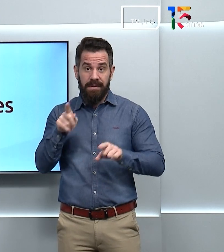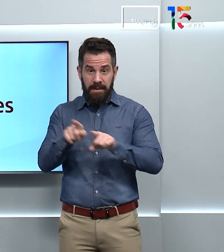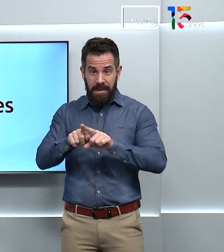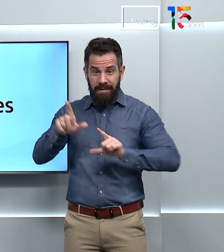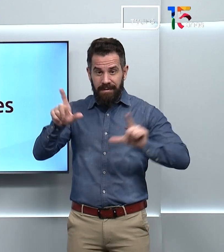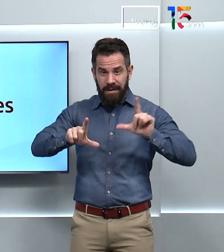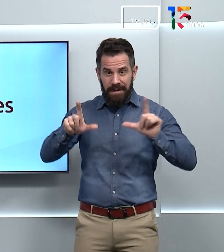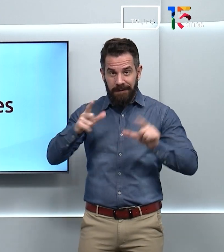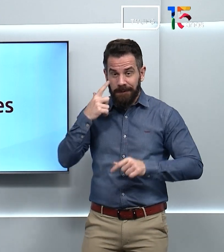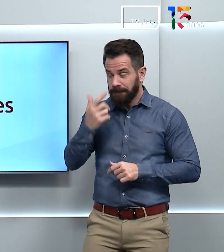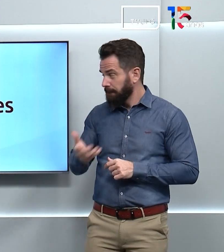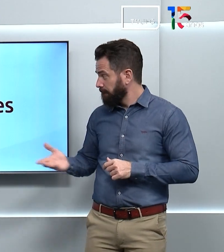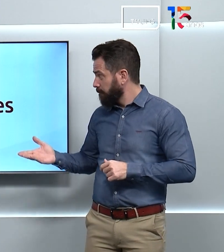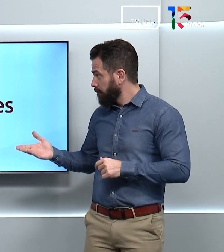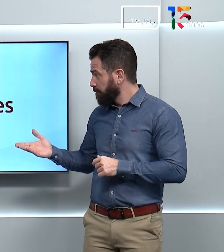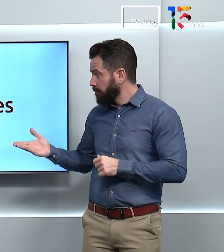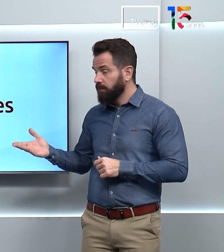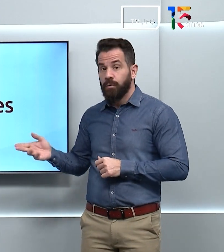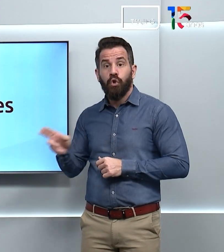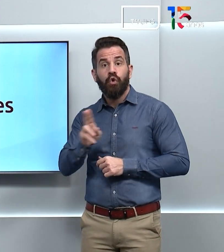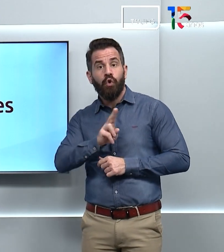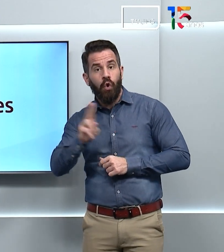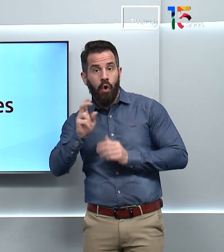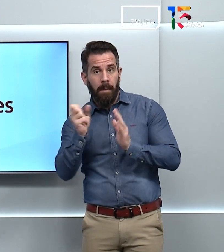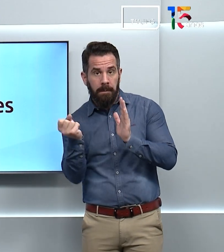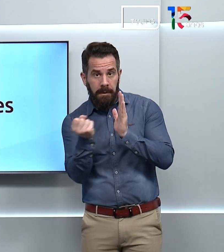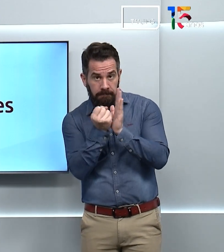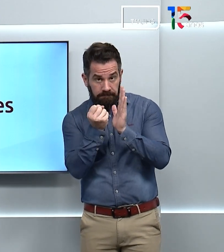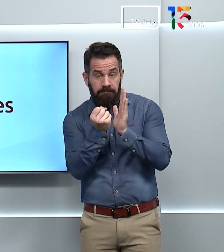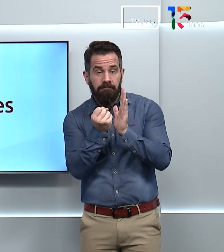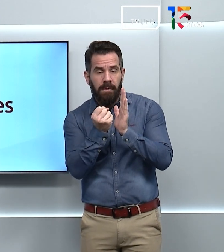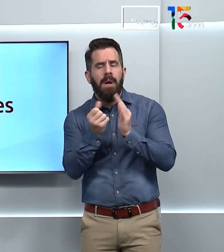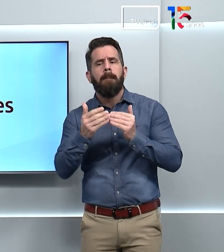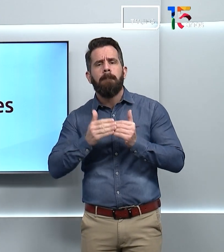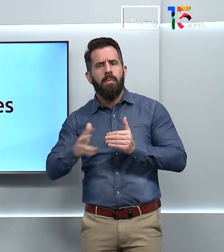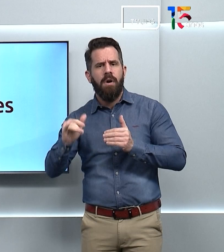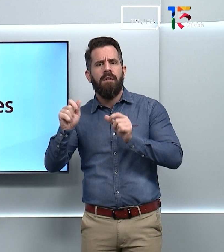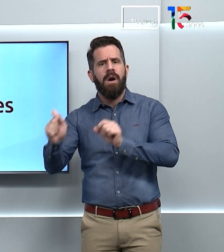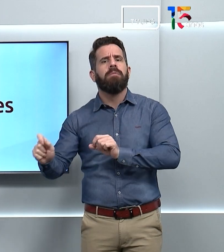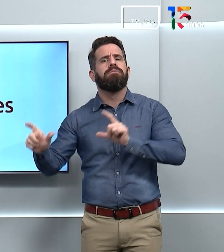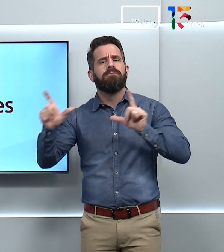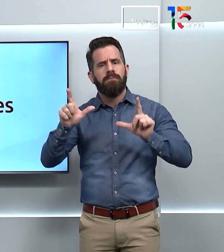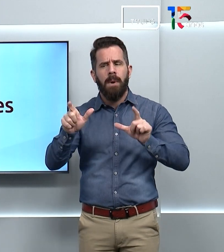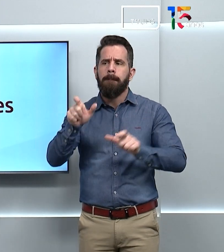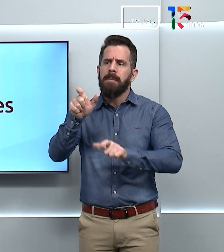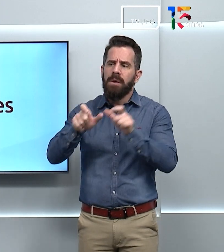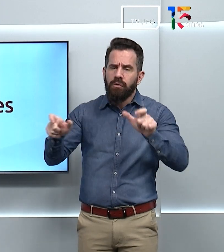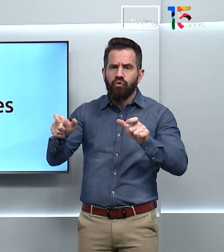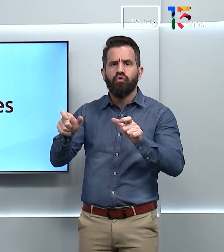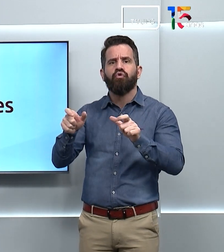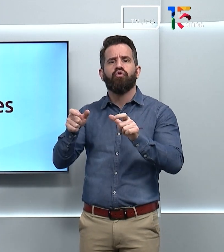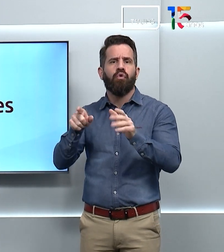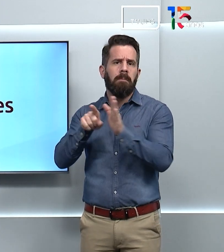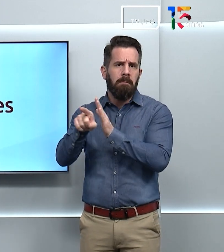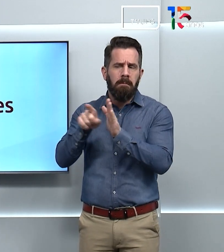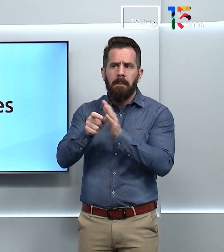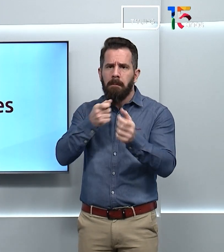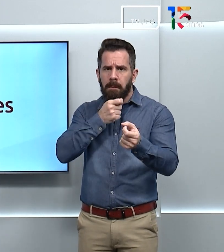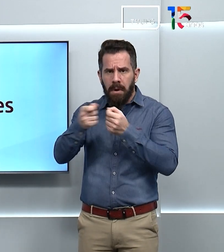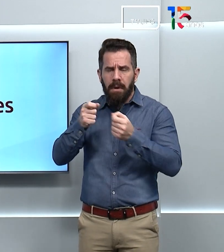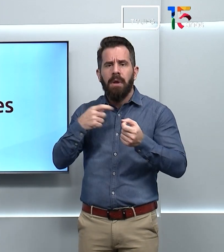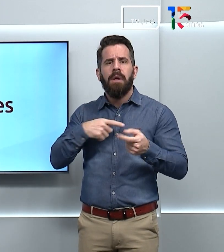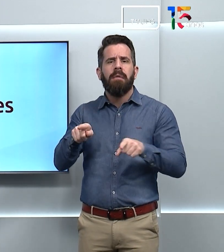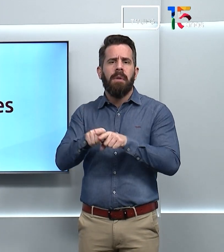tela bem no centro, onde agora aparece o nome e a logo do programa, e onde daqui a pouco serão inseridos a nossa entrevistada e os